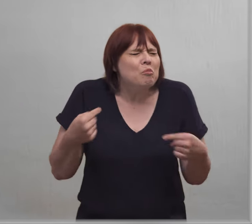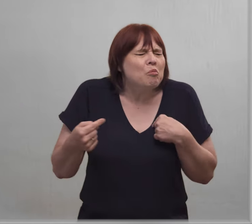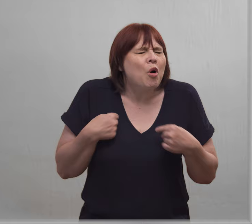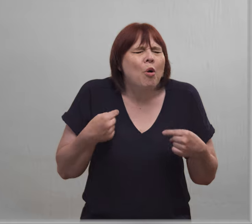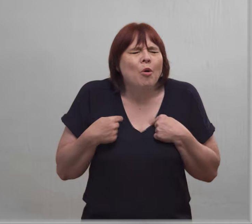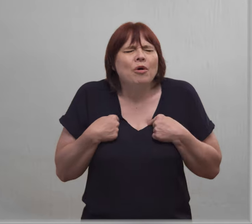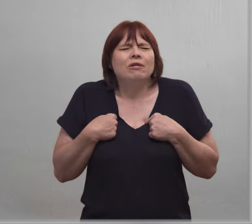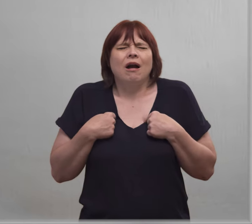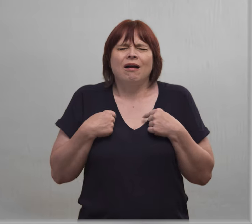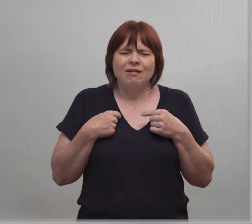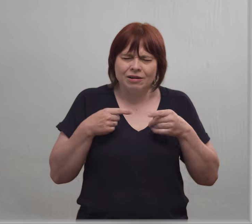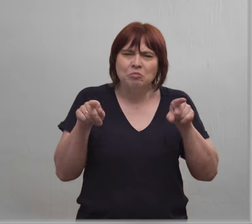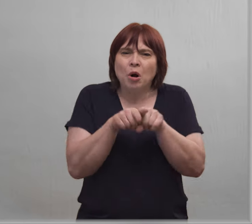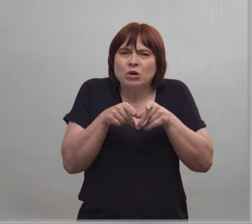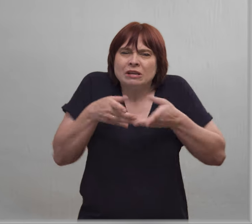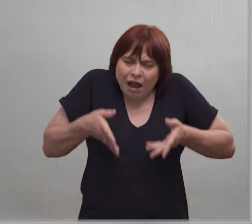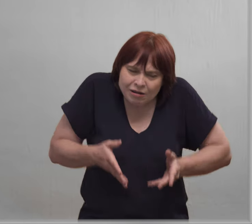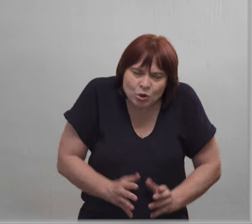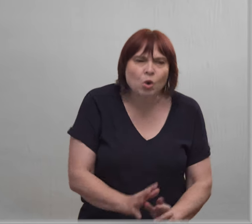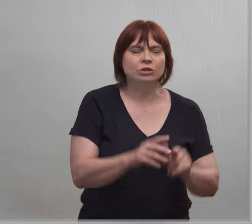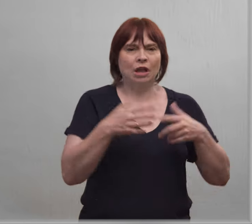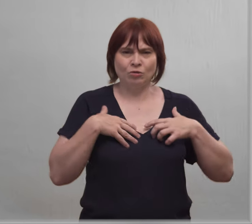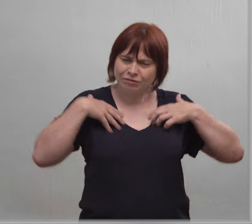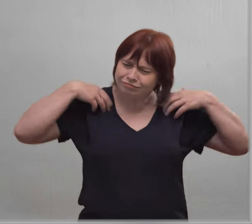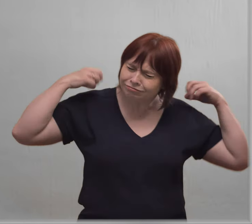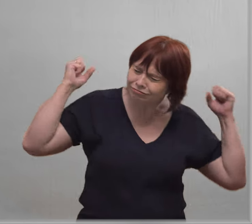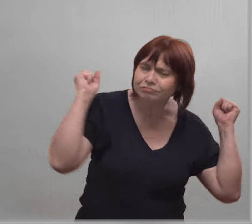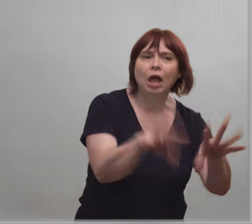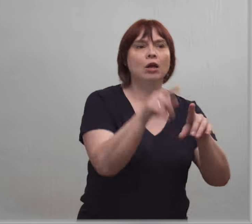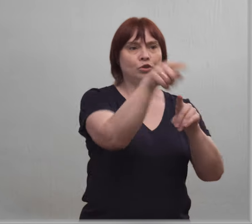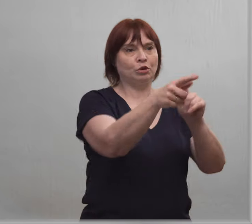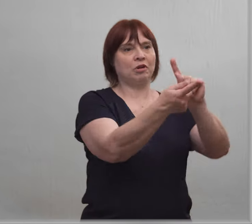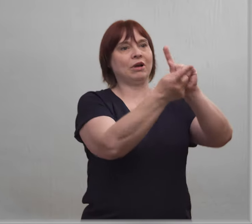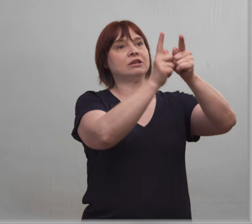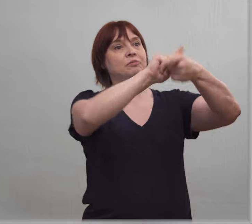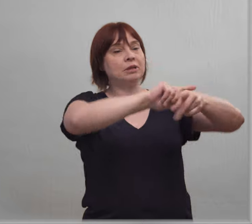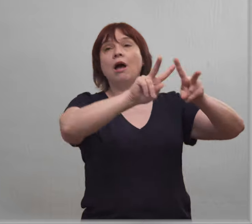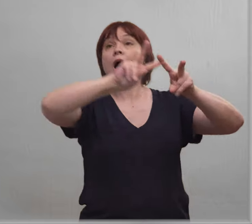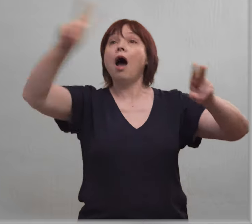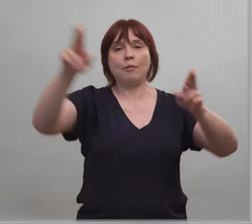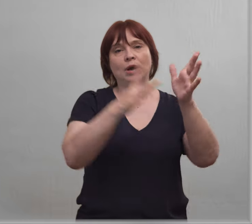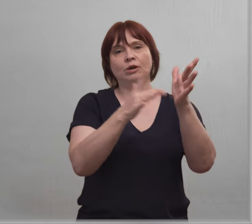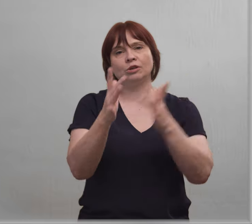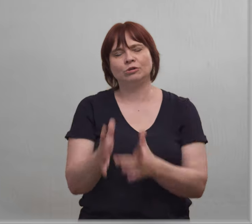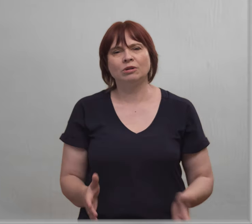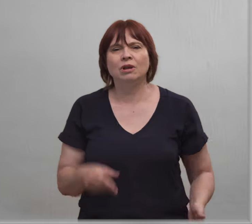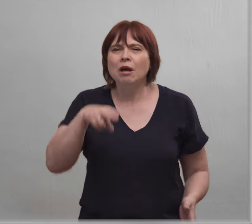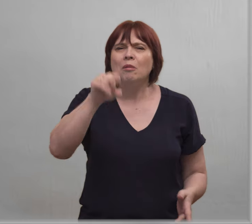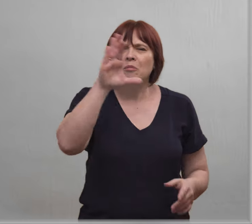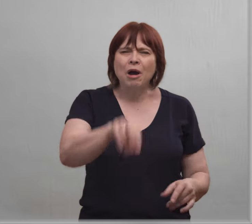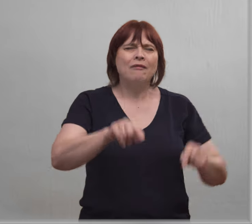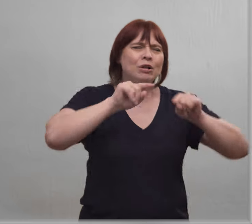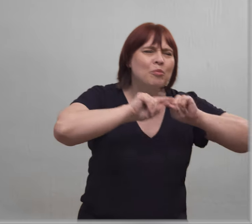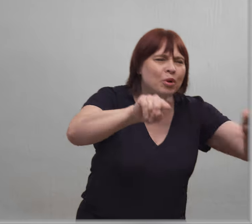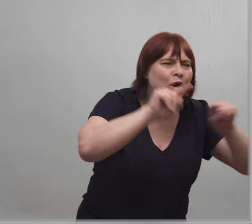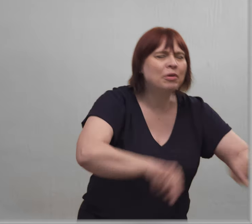Христос». Павел отдавал себя всего. Он служил людям, он проповедовал, он созидал, он строил